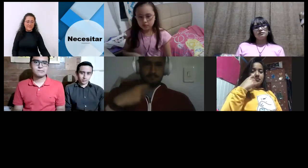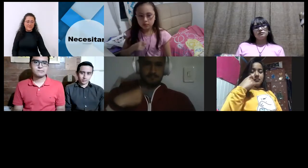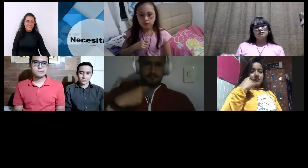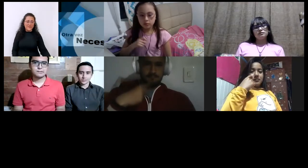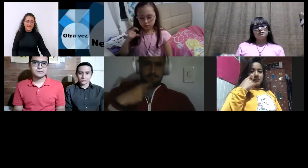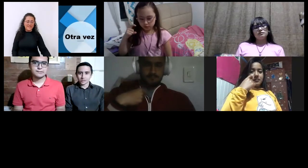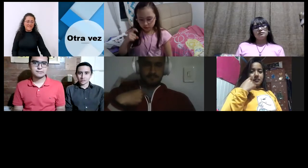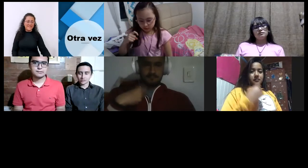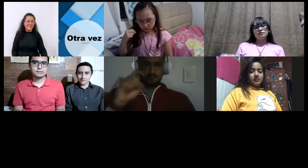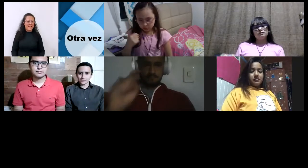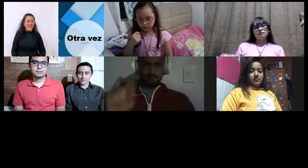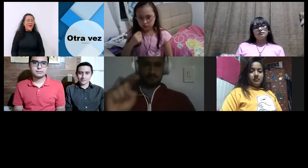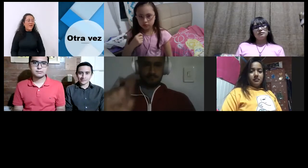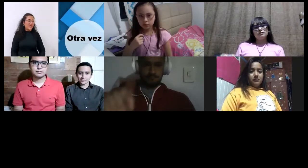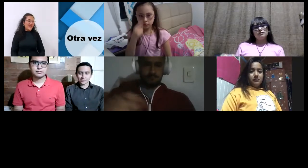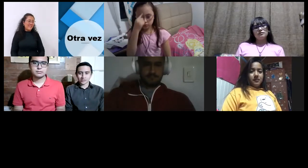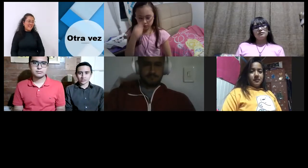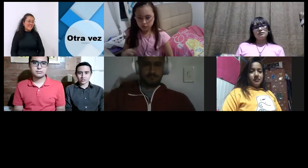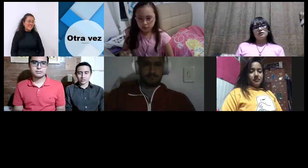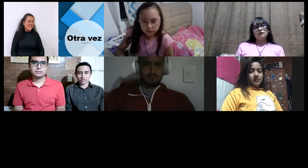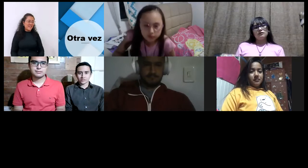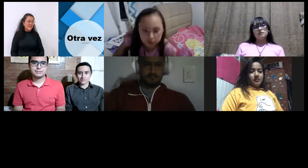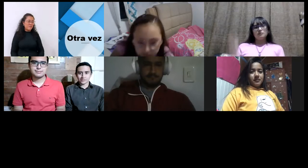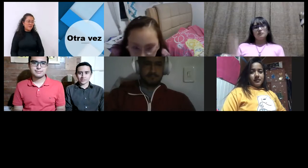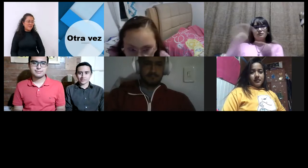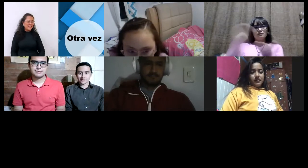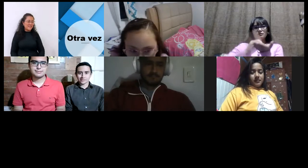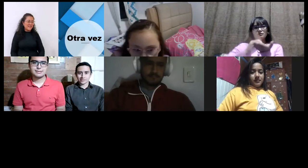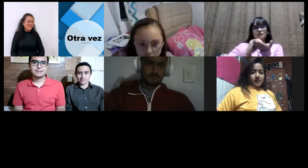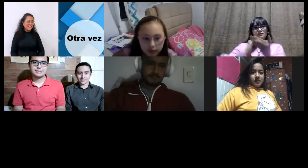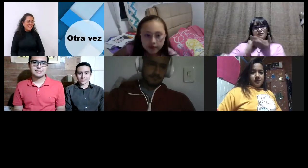Muy bien. Otra vez, creo que ya hemos hecho esta seña bastante.